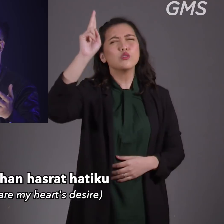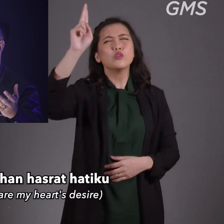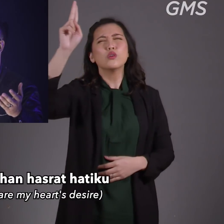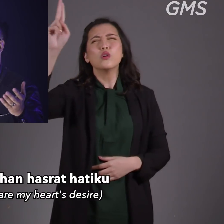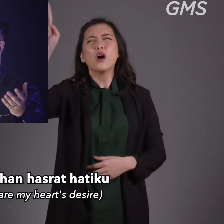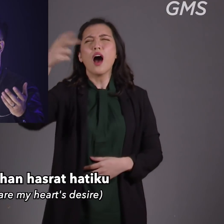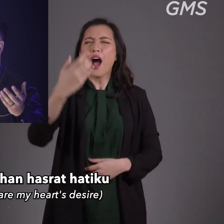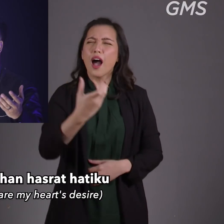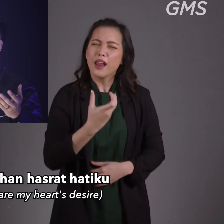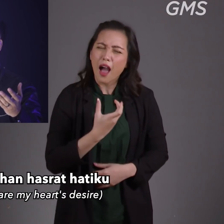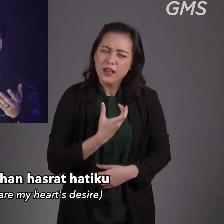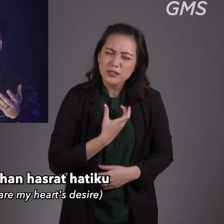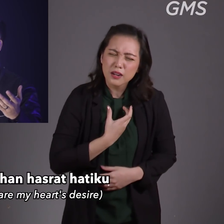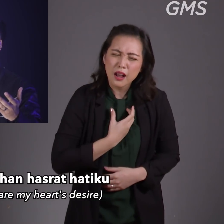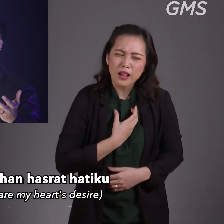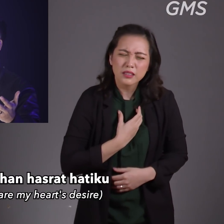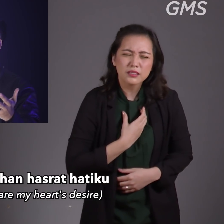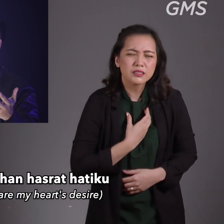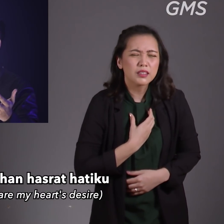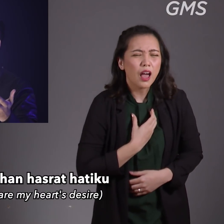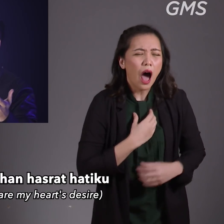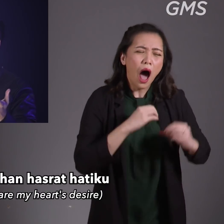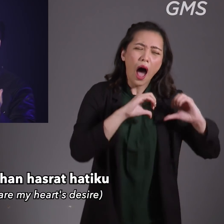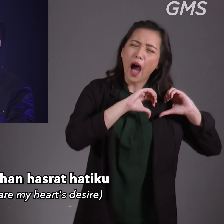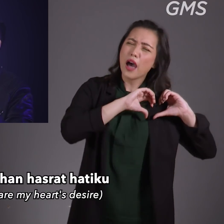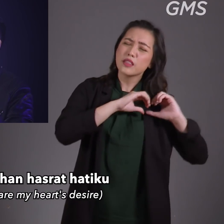Kaulah Tuhan hasrat